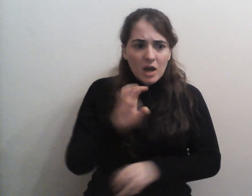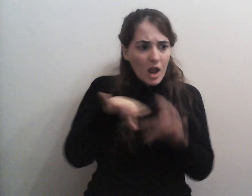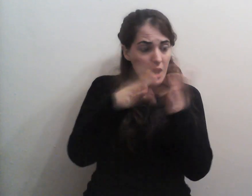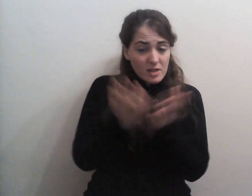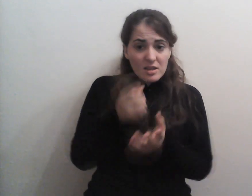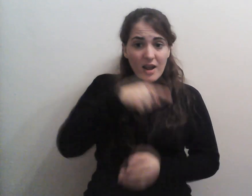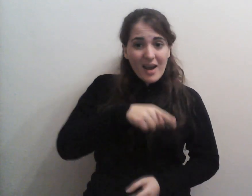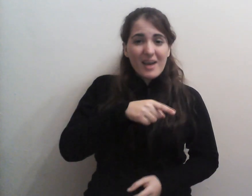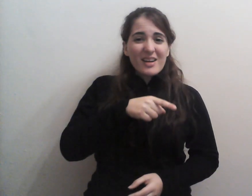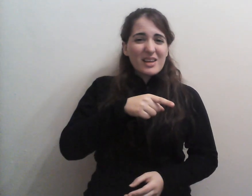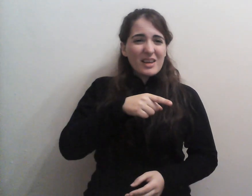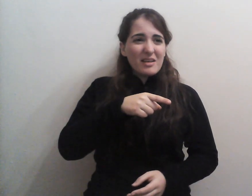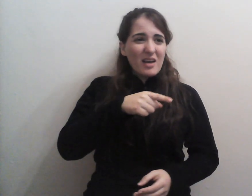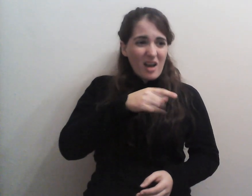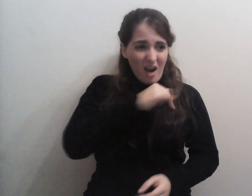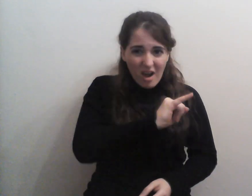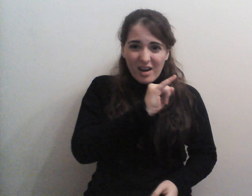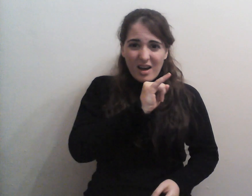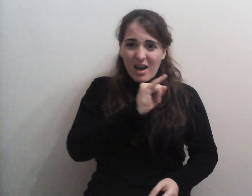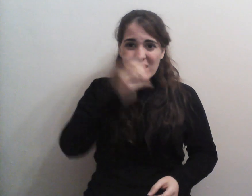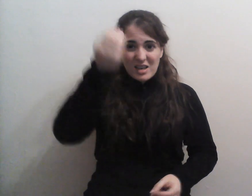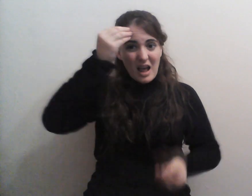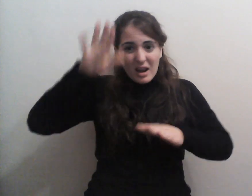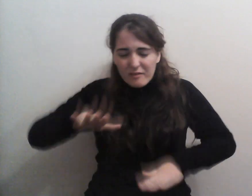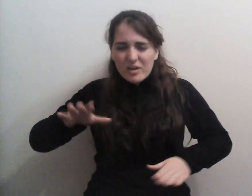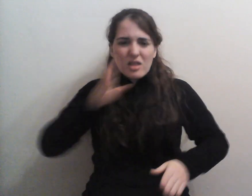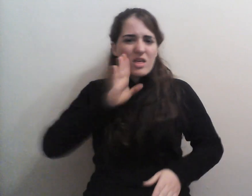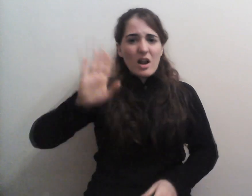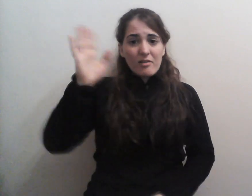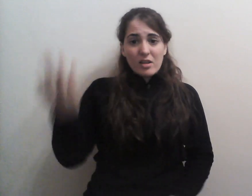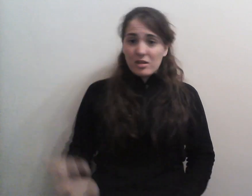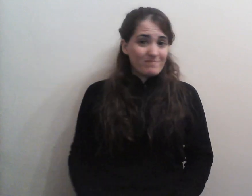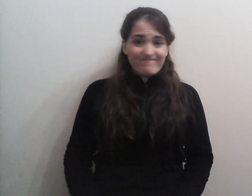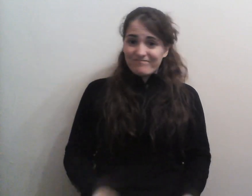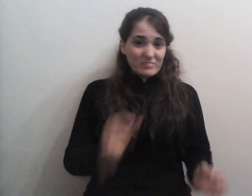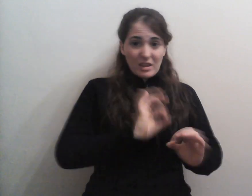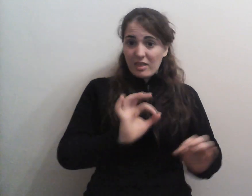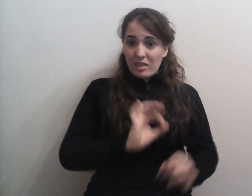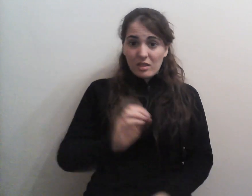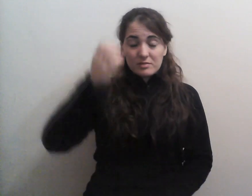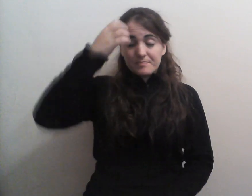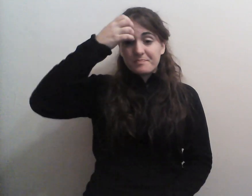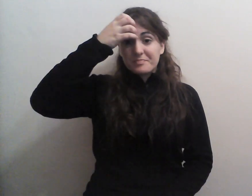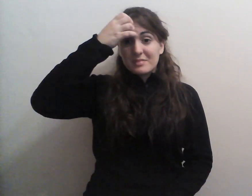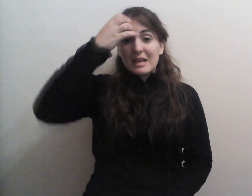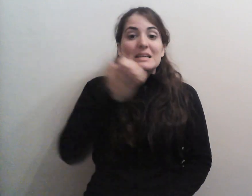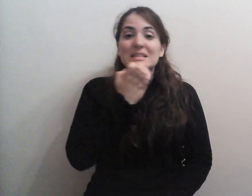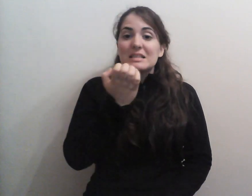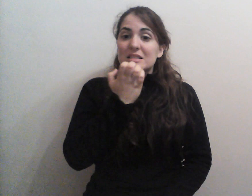que recibe misericordia. Por lo tanto, si tú has nacido de nuevo por el poder de Dios, uf, alaba el nombre